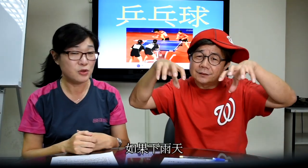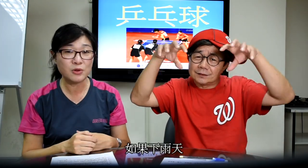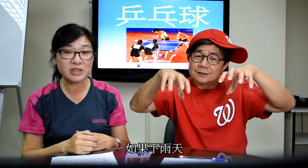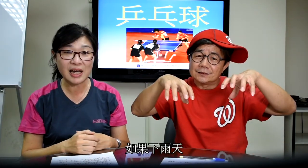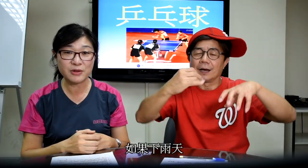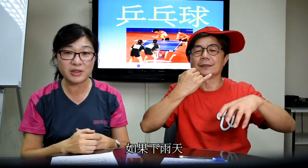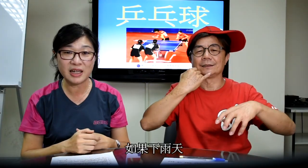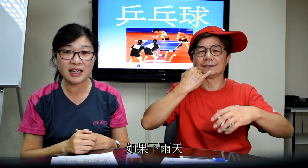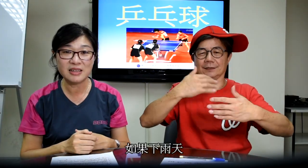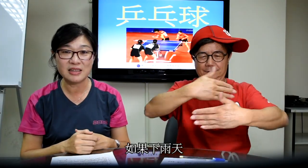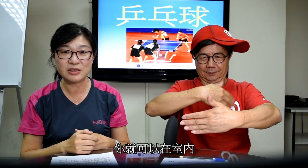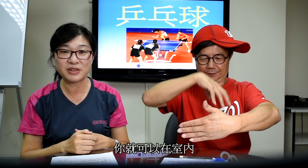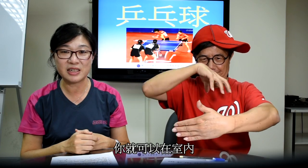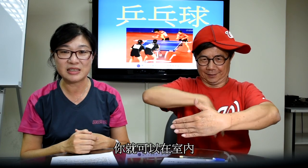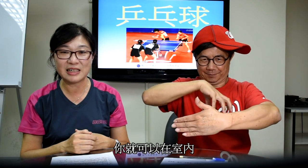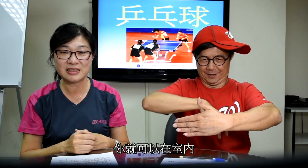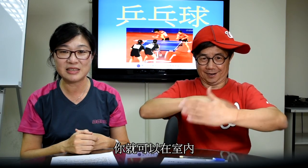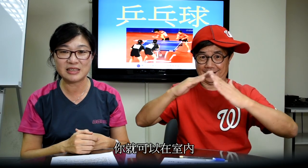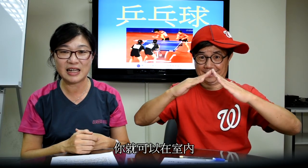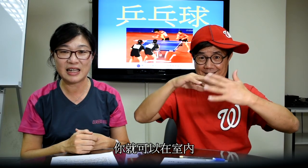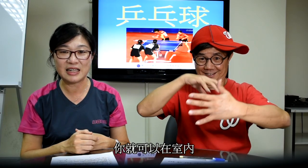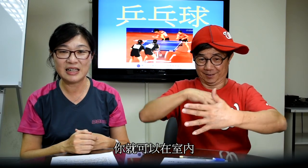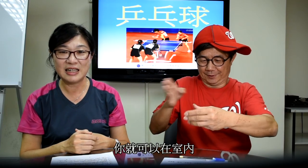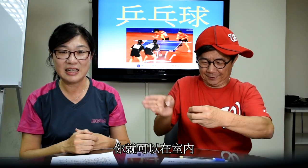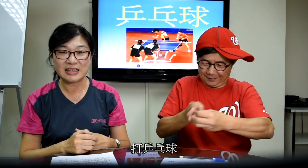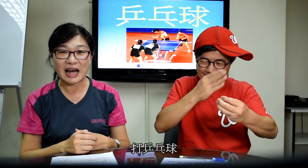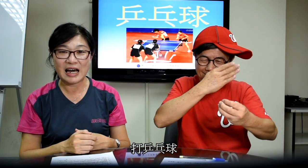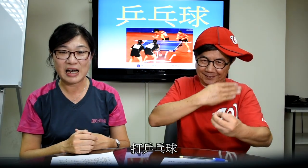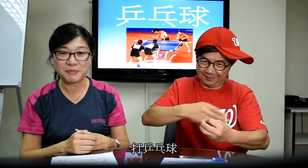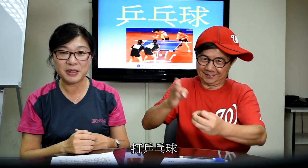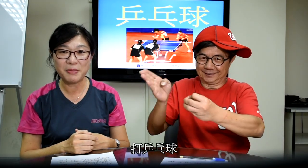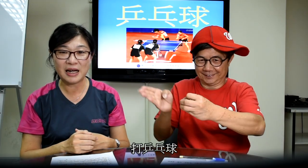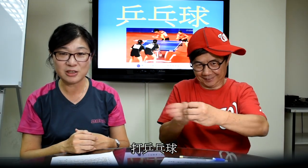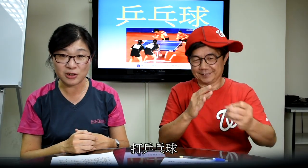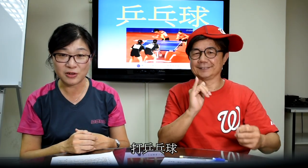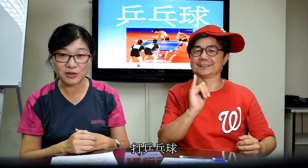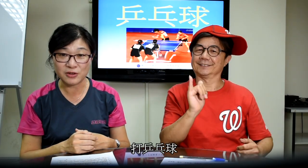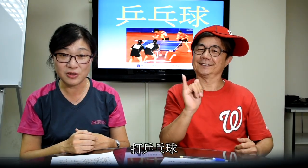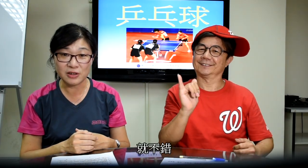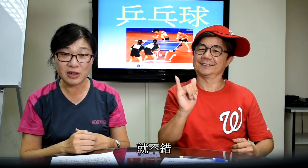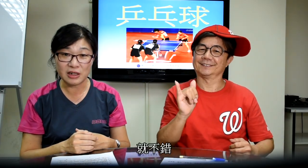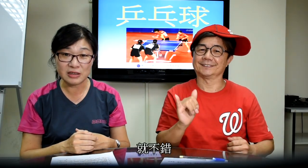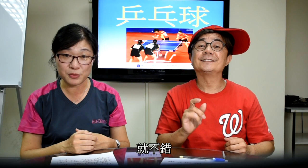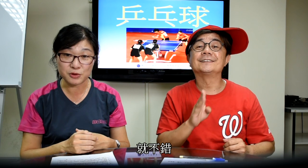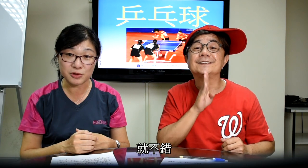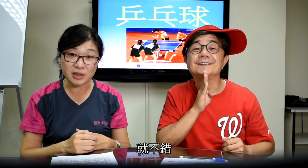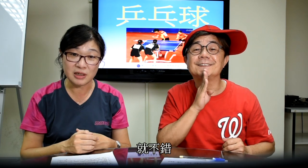果下雨天，你就可以在室内打乒乓球，就不错，